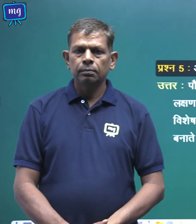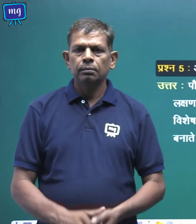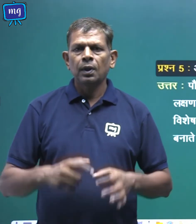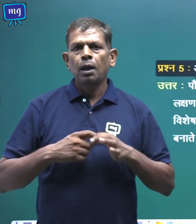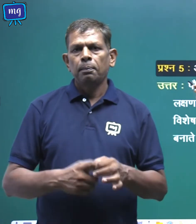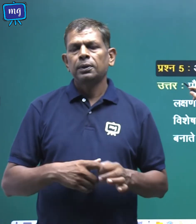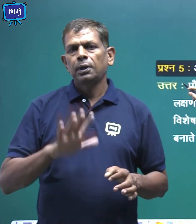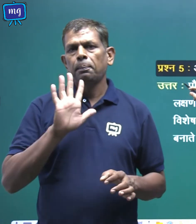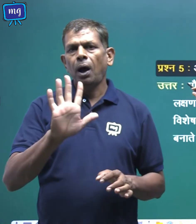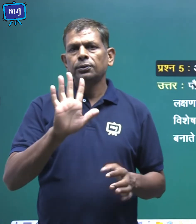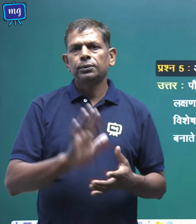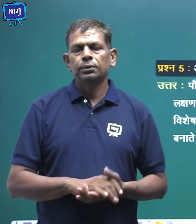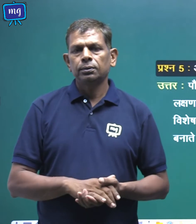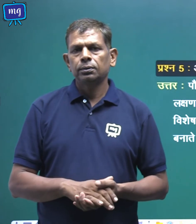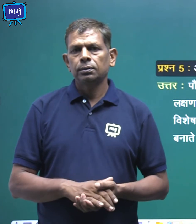प्रश्न 5,